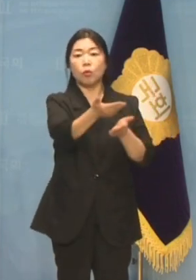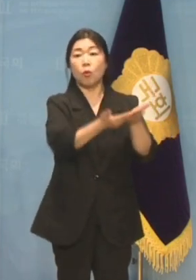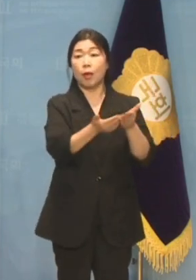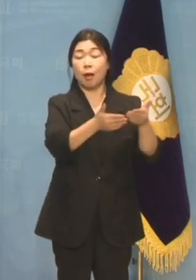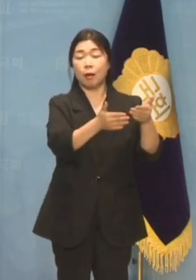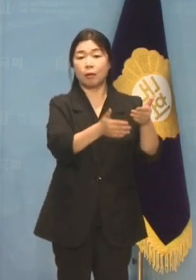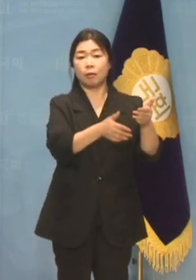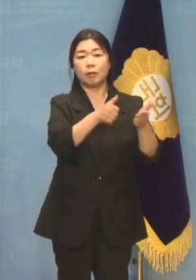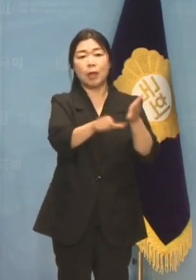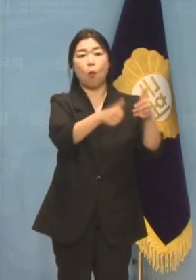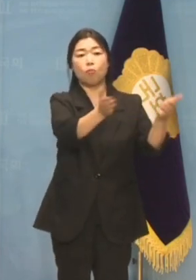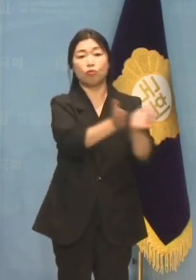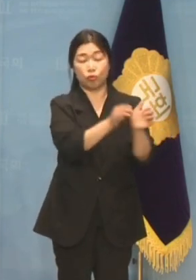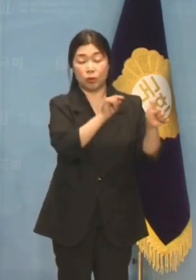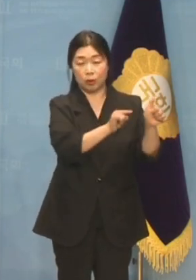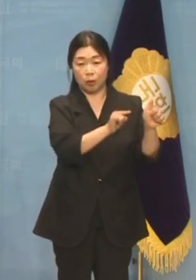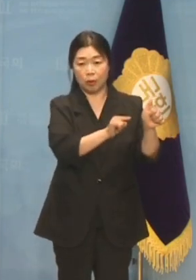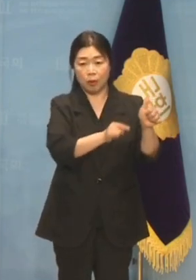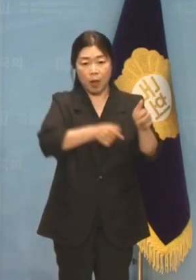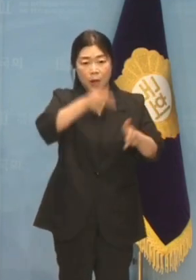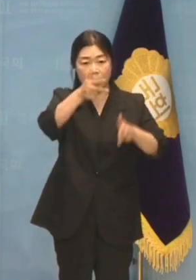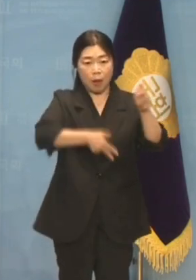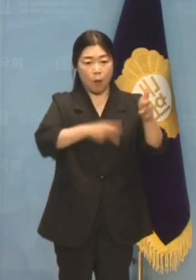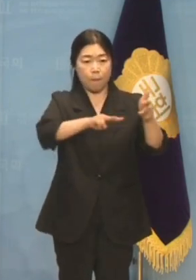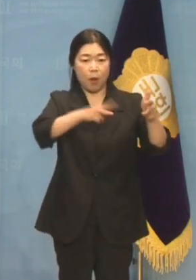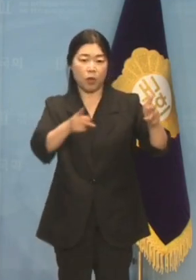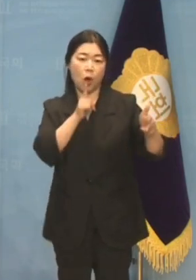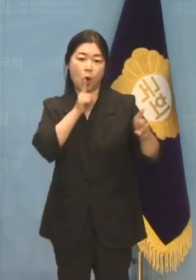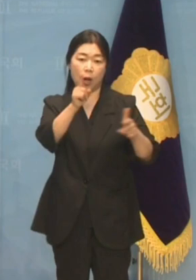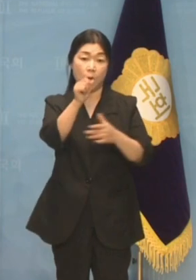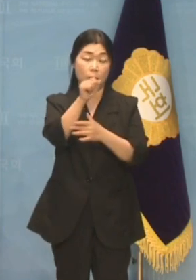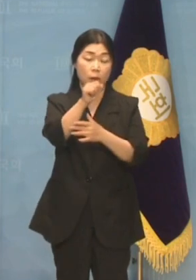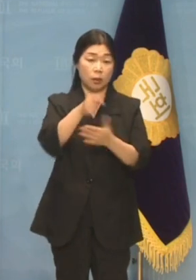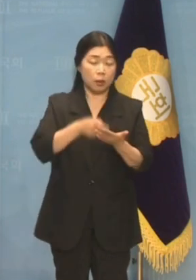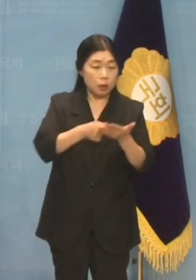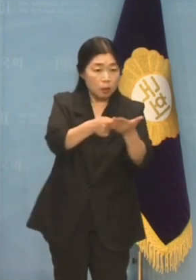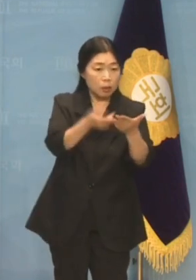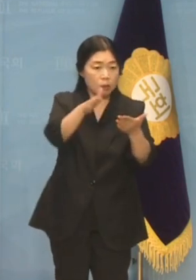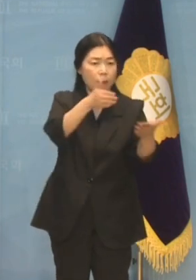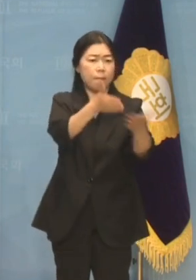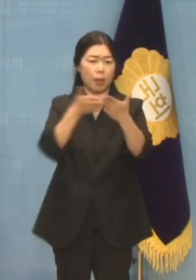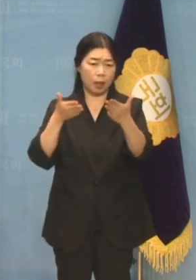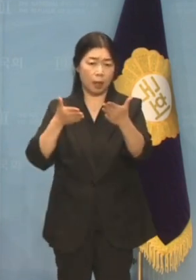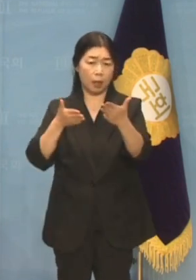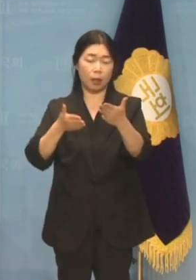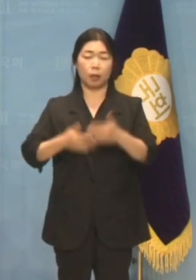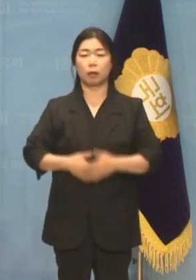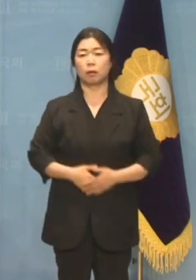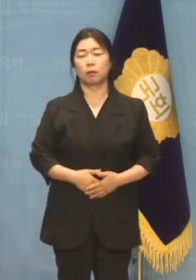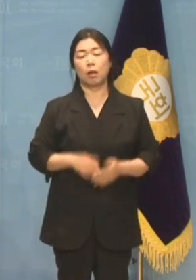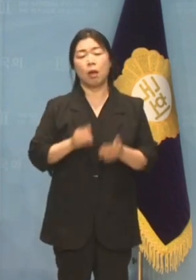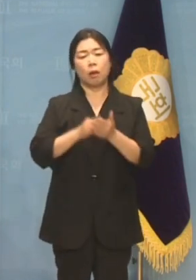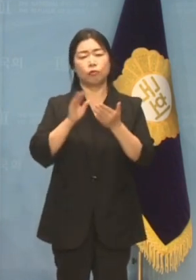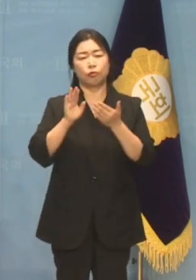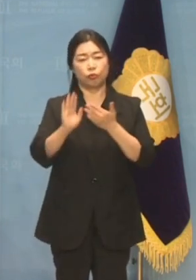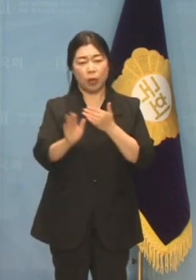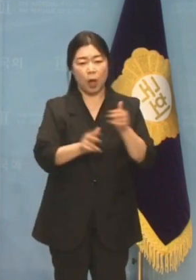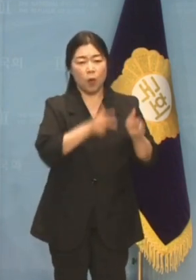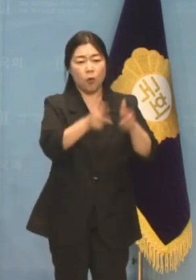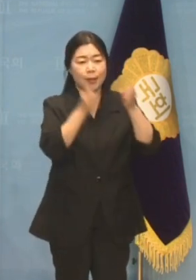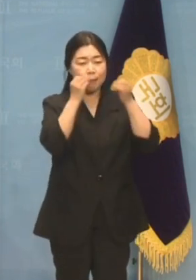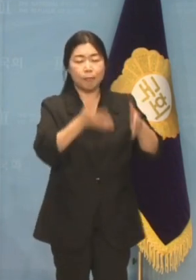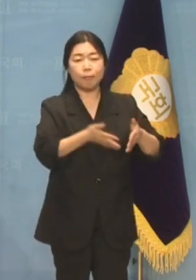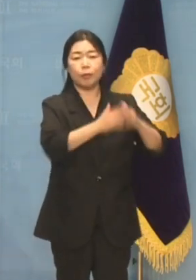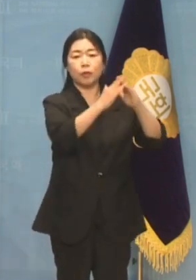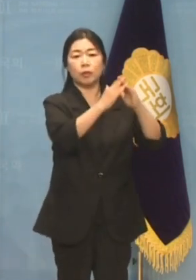산업통상자원부입니다. 여기에 사업 변경 허가를 신청하였으나 반려되었습니다. 그 후 공장